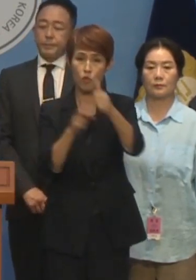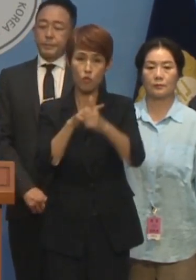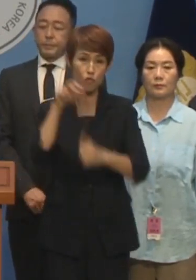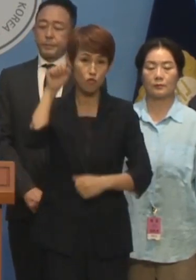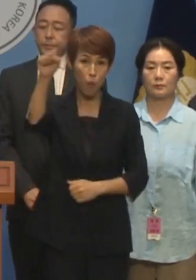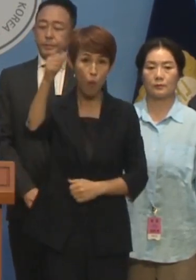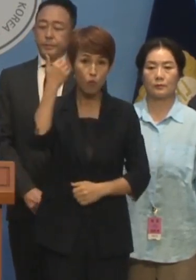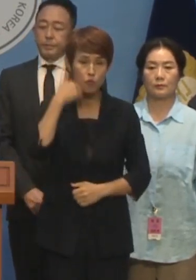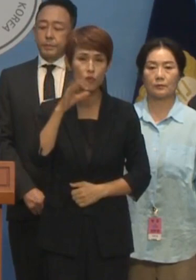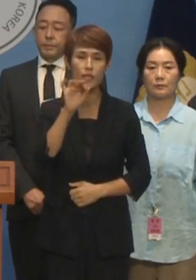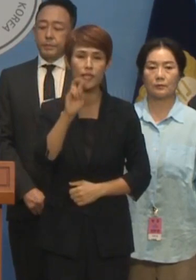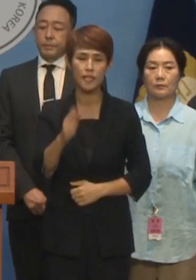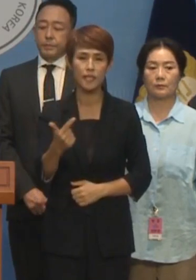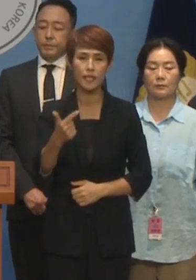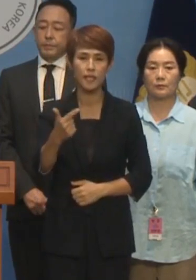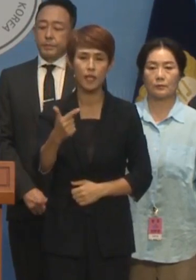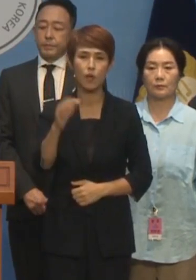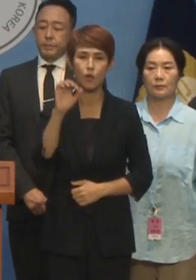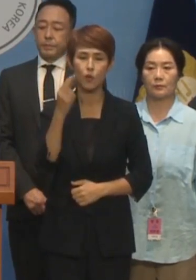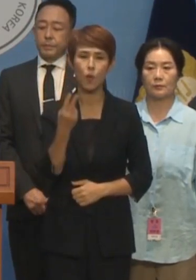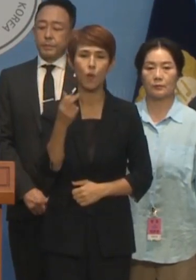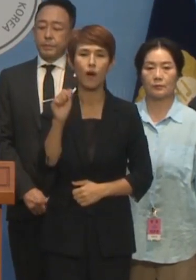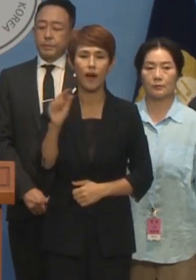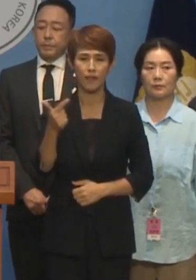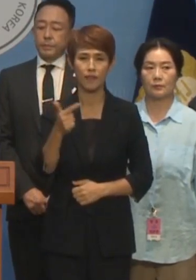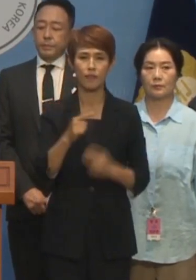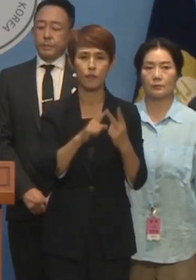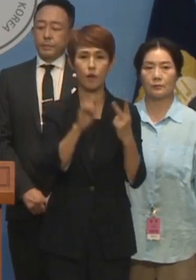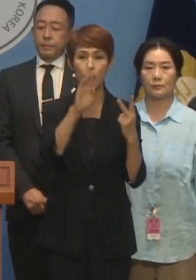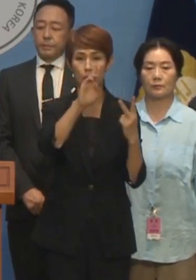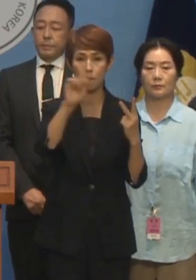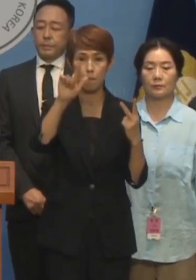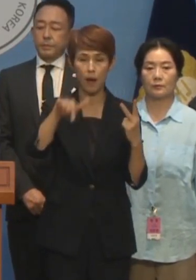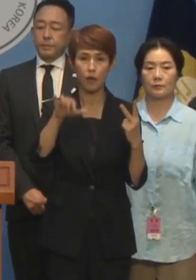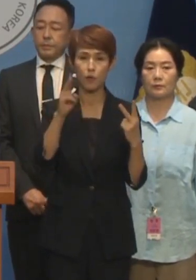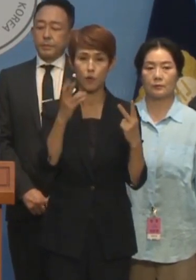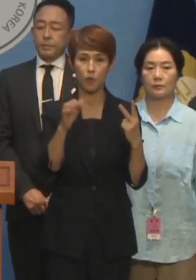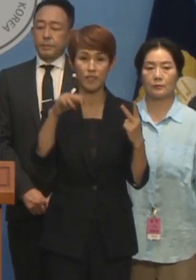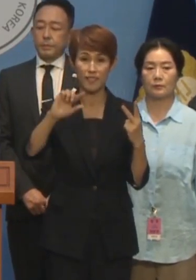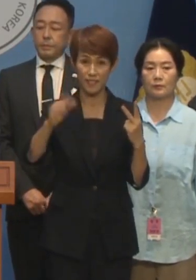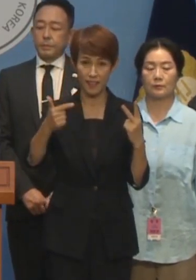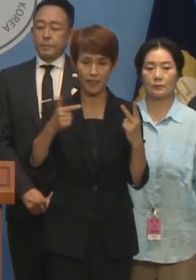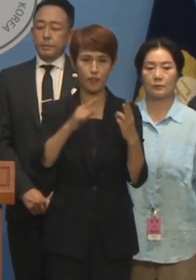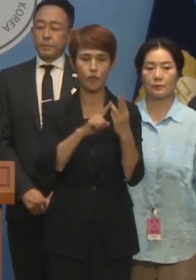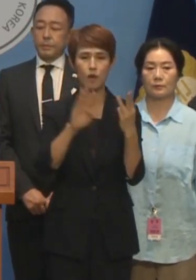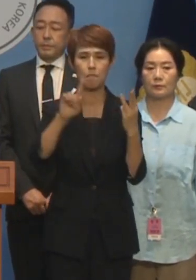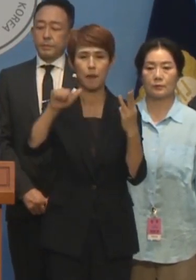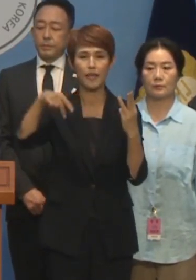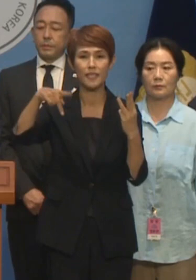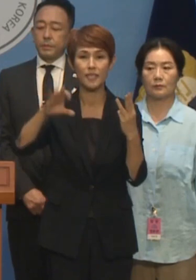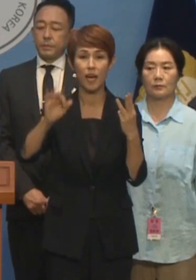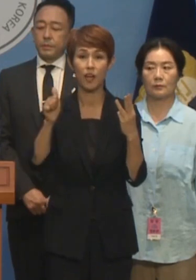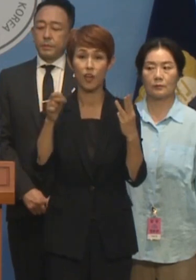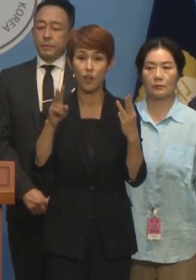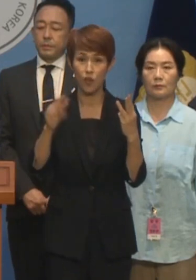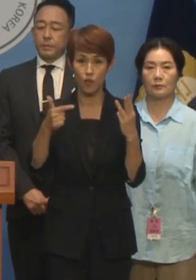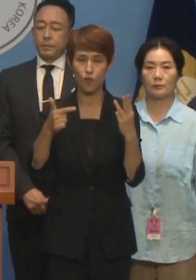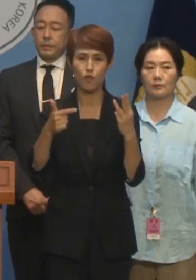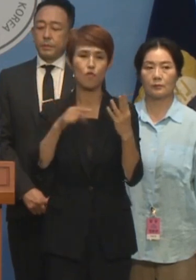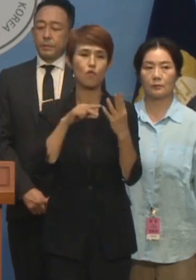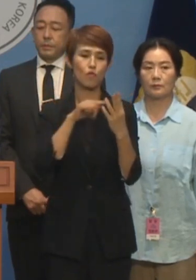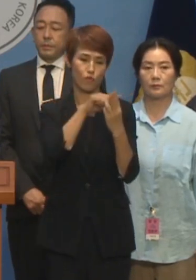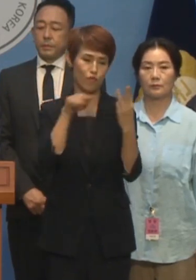후보로는 이뇨한 후보와 박용찬 후보 그리고 청년 최고위원회는 박상현 후보를